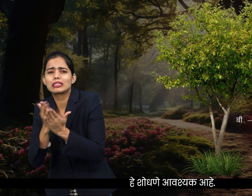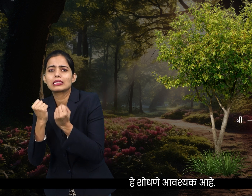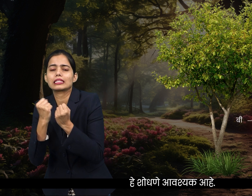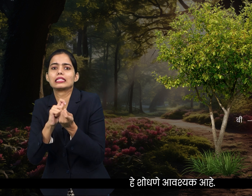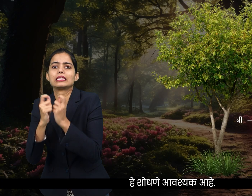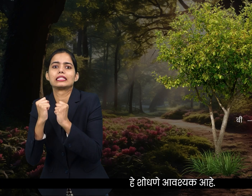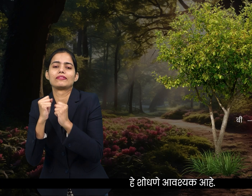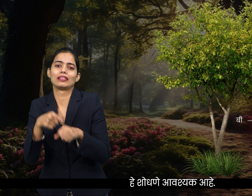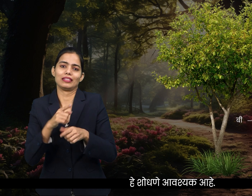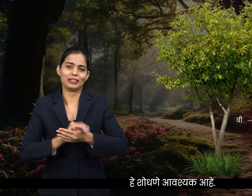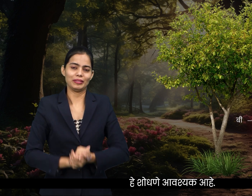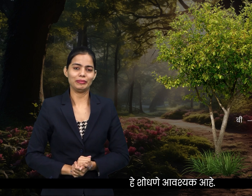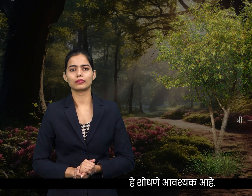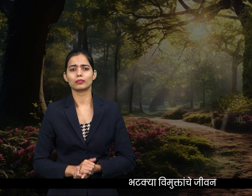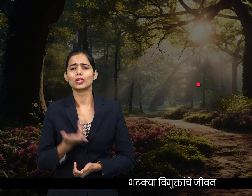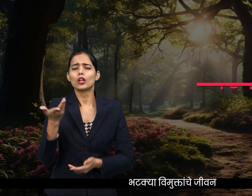आहे.